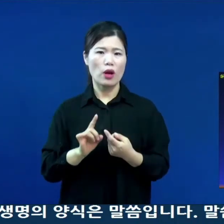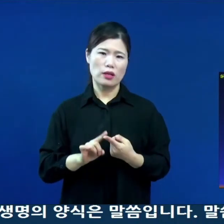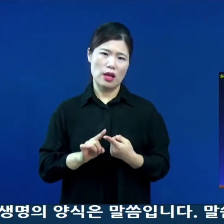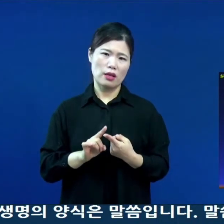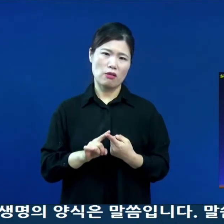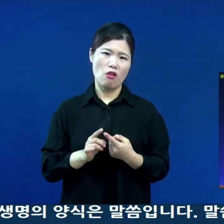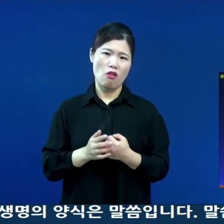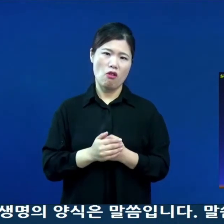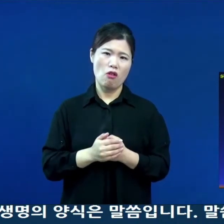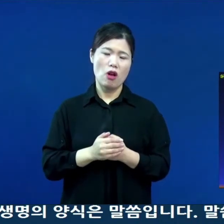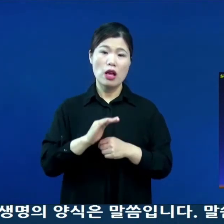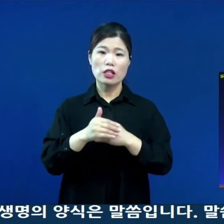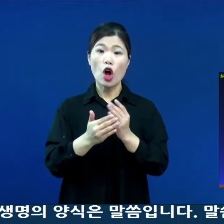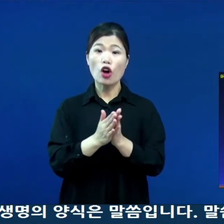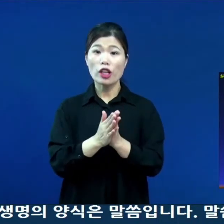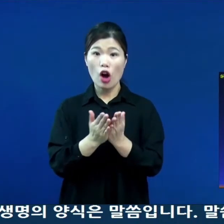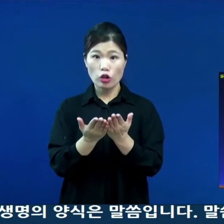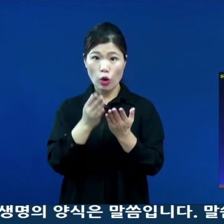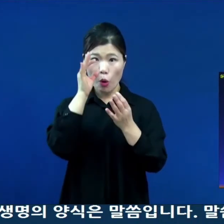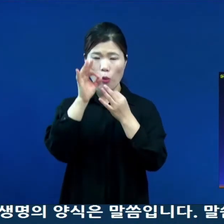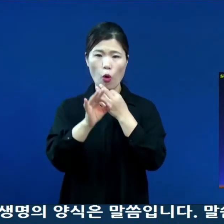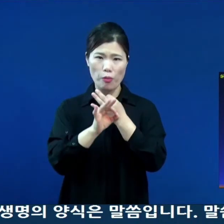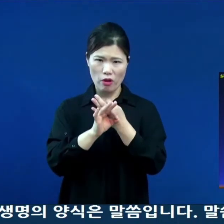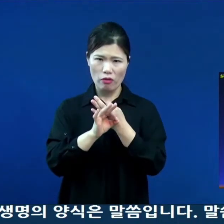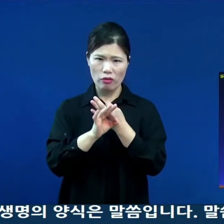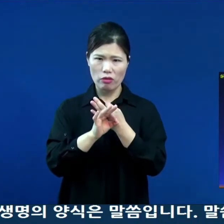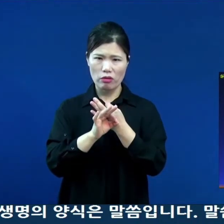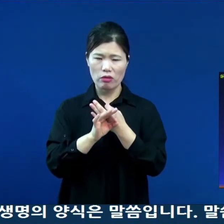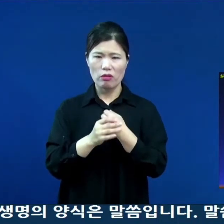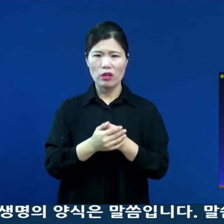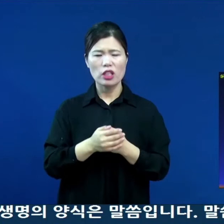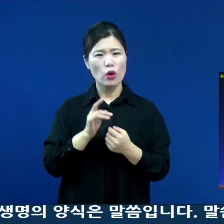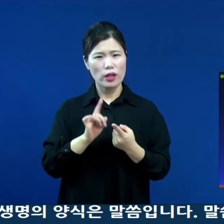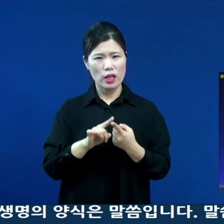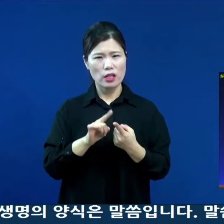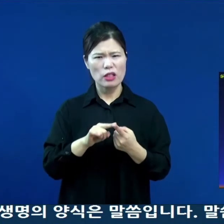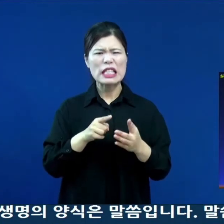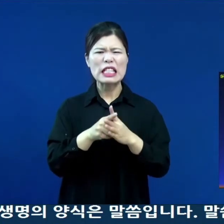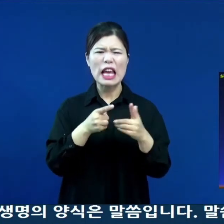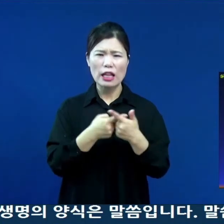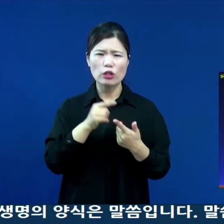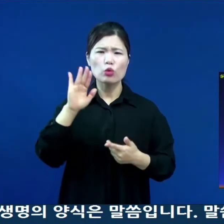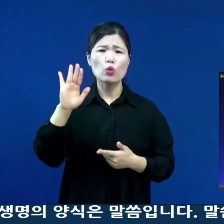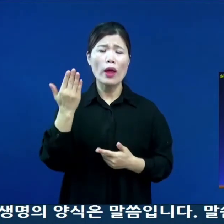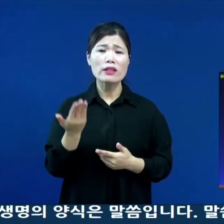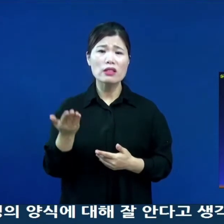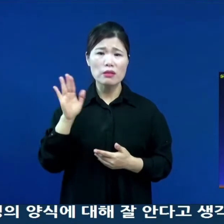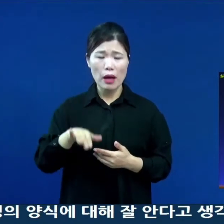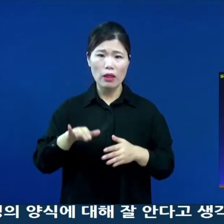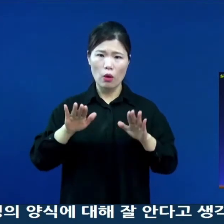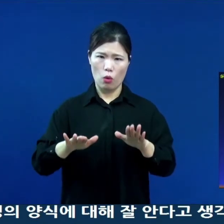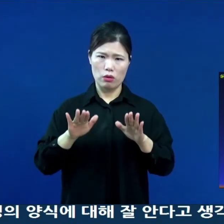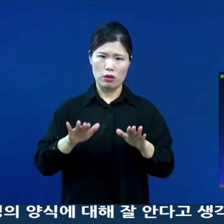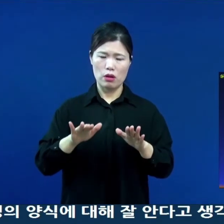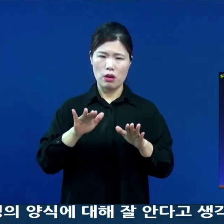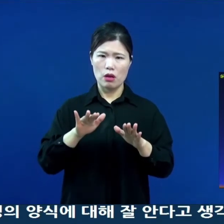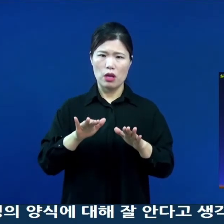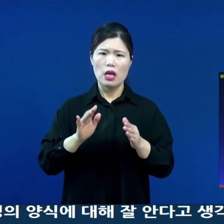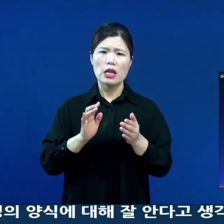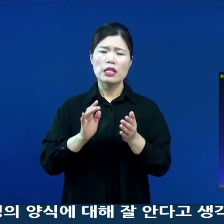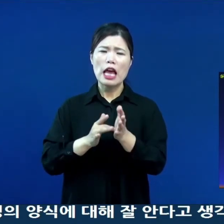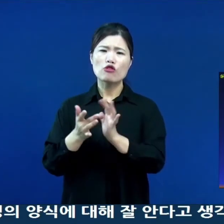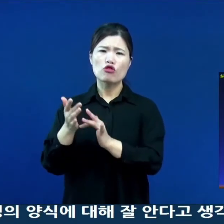머물렀다면 성경적으로 바른 이해는 하셨지만 오늘 예수님이